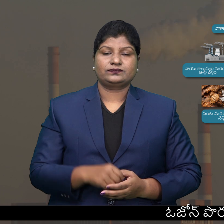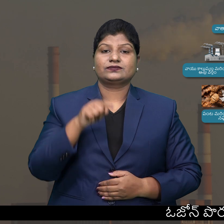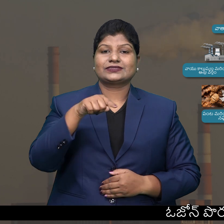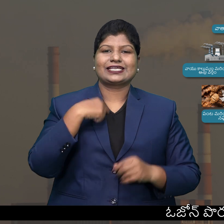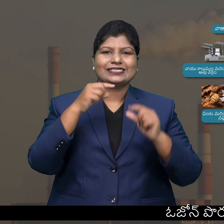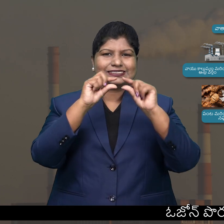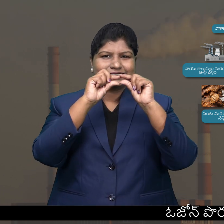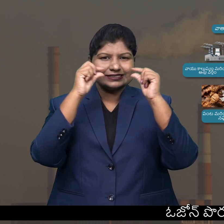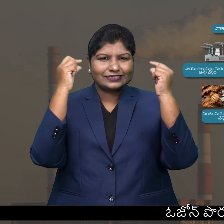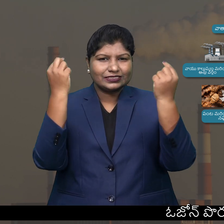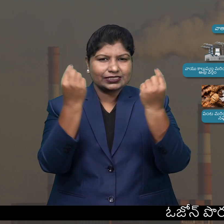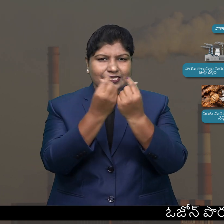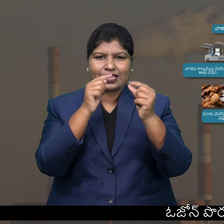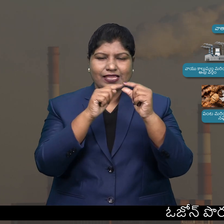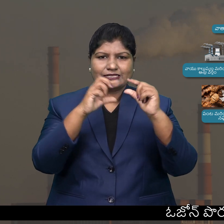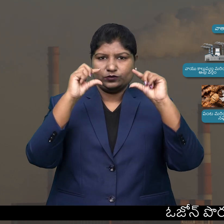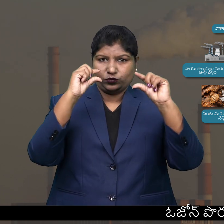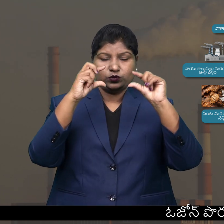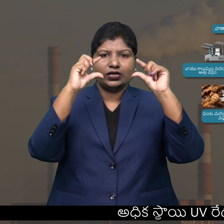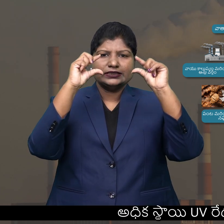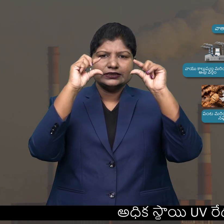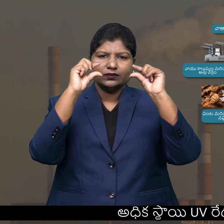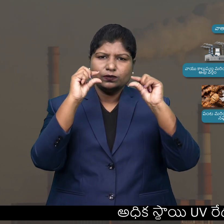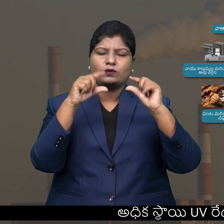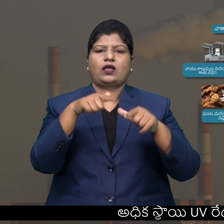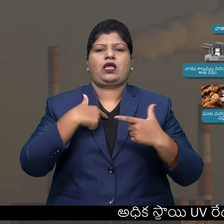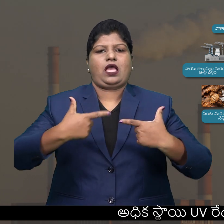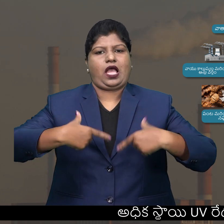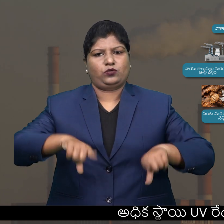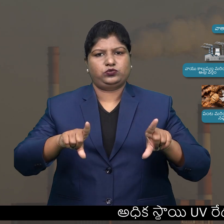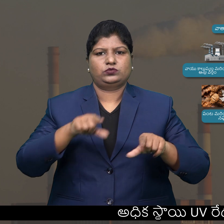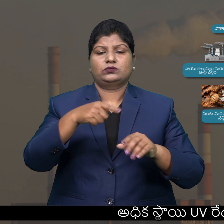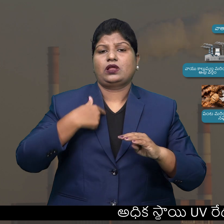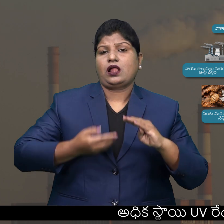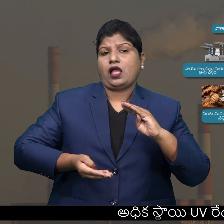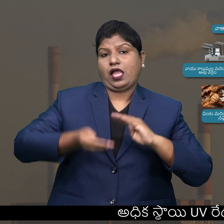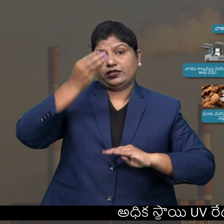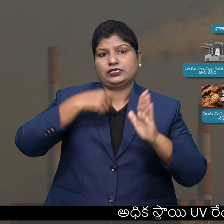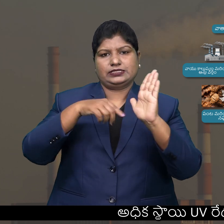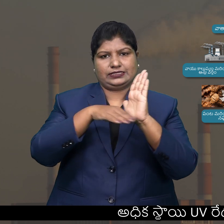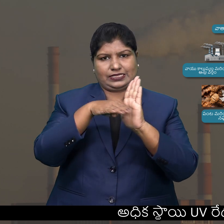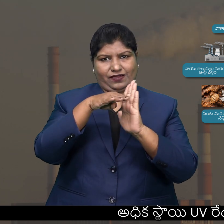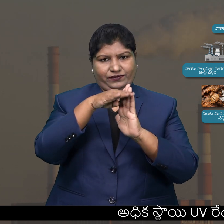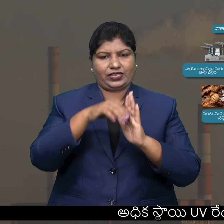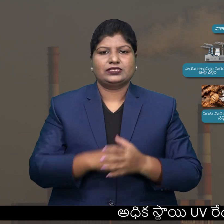ఓజోన్ పొర సన్నబడడం వలన అధిక స్థాయి యూవీ రేడియేషన్ భూమికి చేరుతుంది.